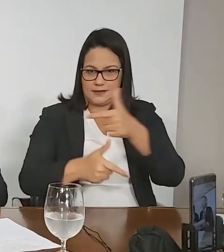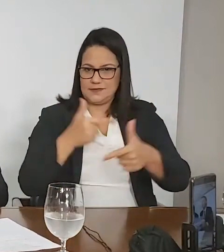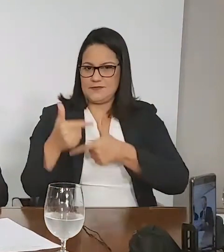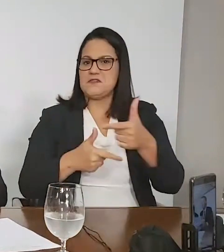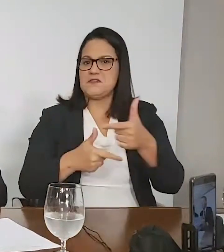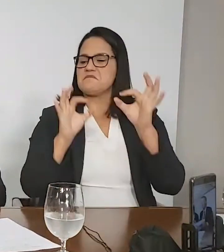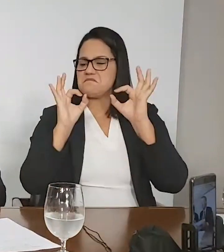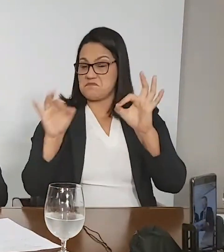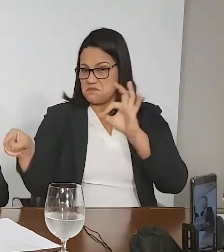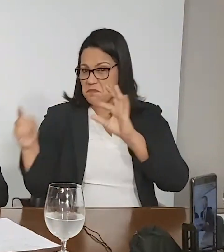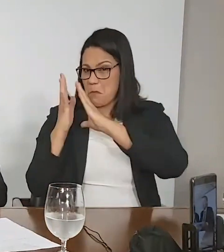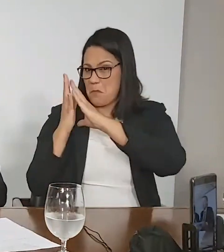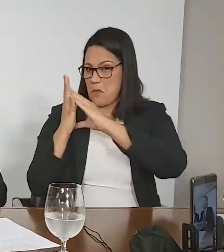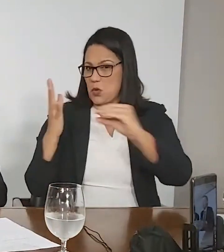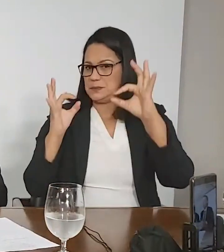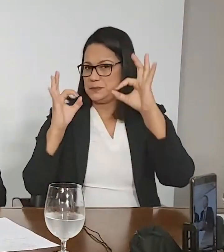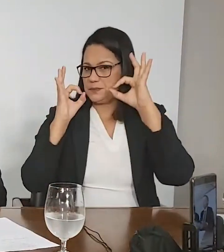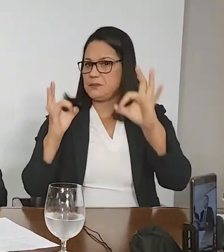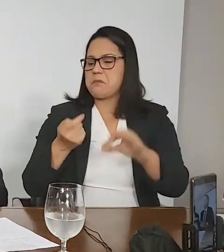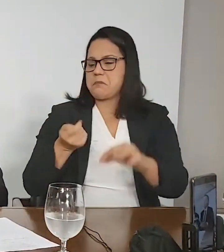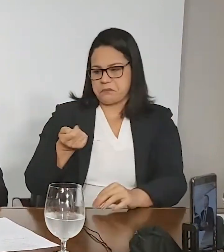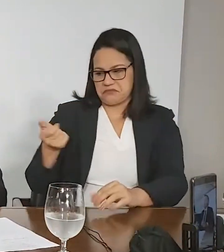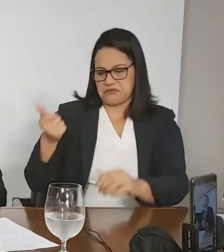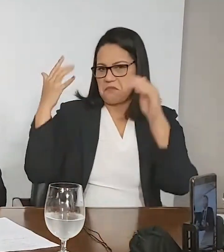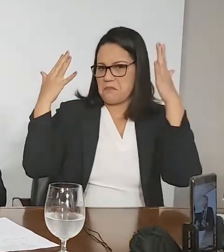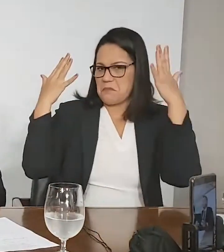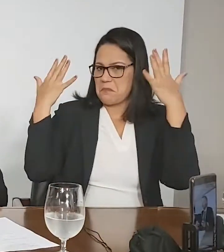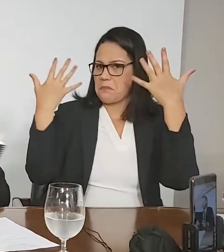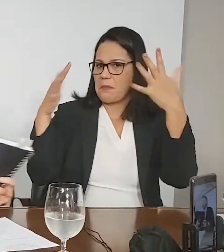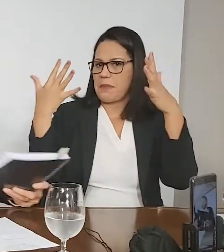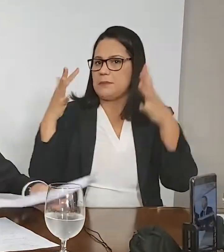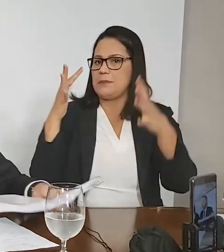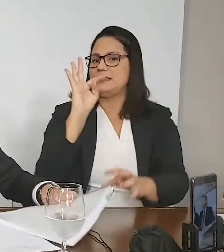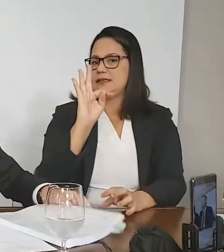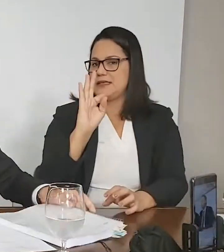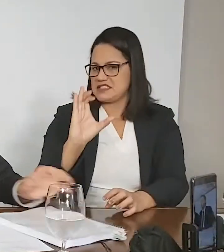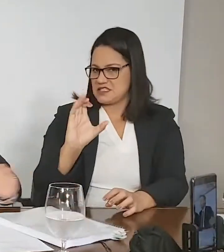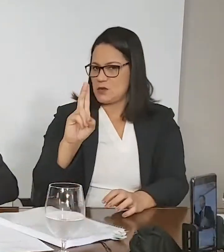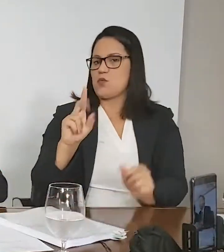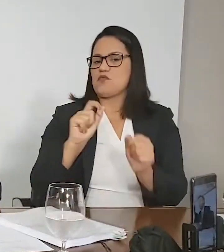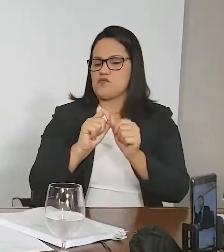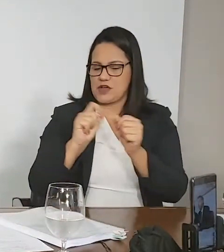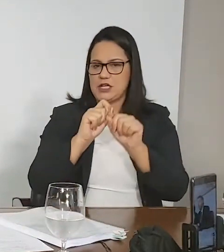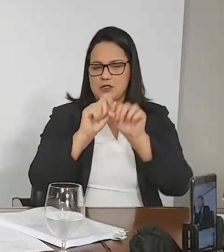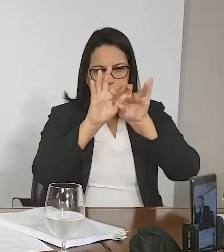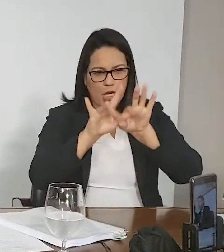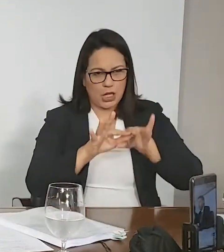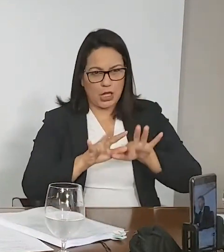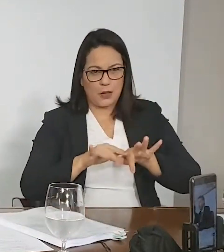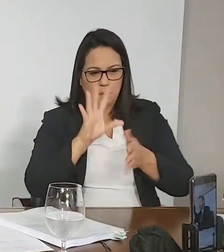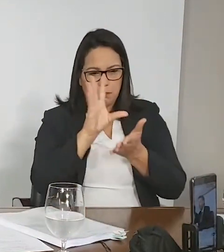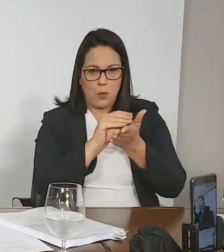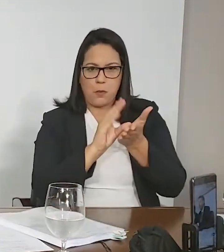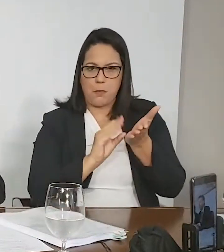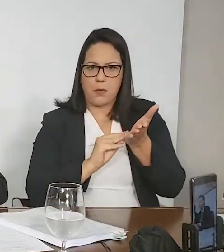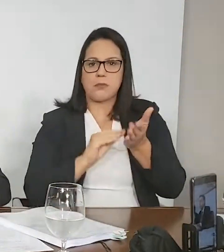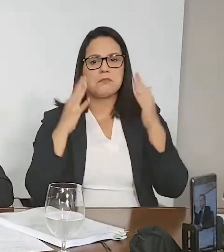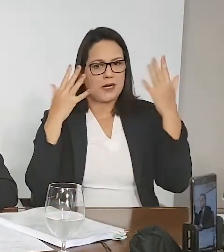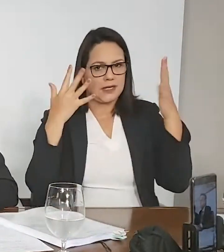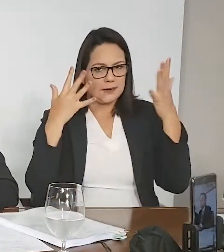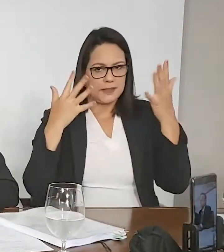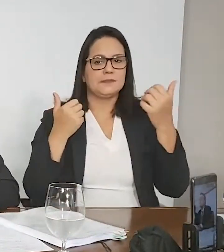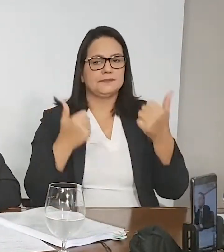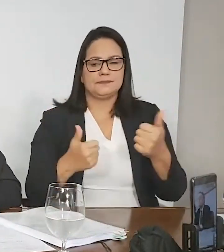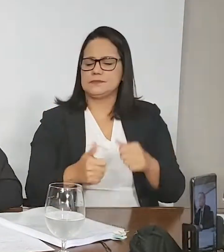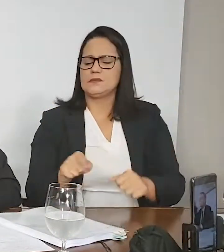trabalho exemplar, digno de elogio. Parabéns, Tribunal de Contas da União. Nossos parabéns. Agora